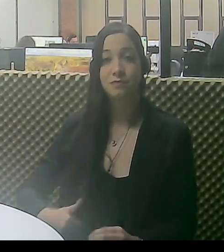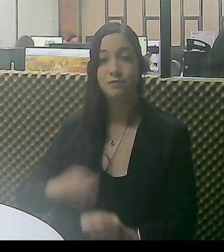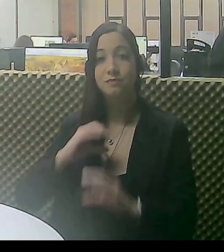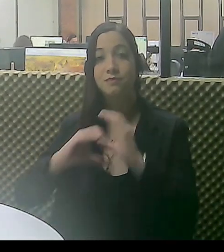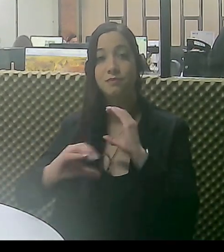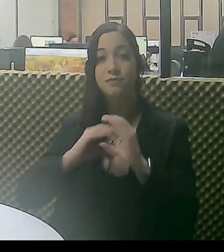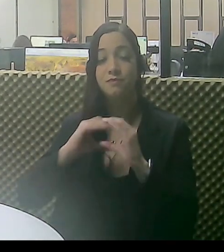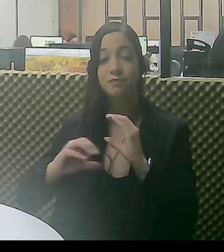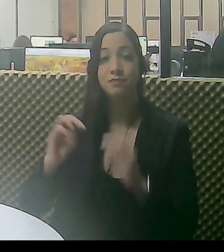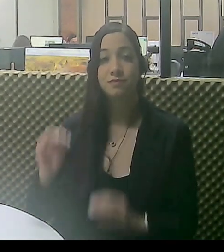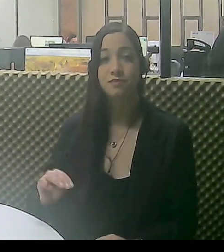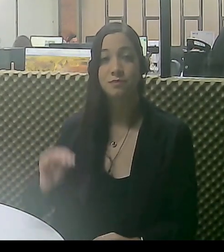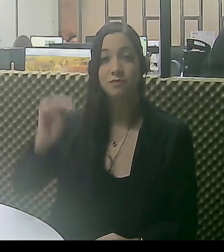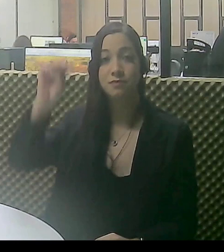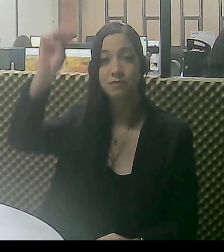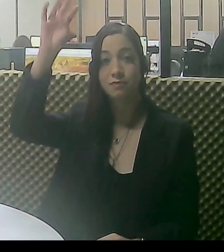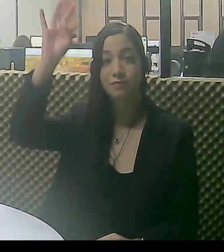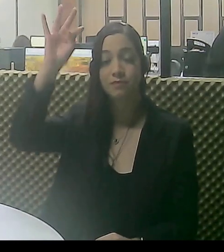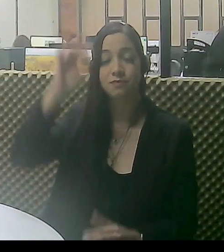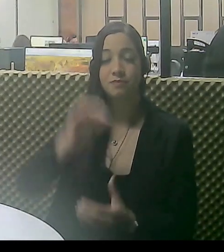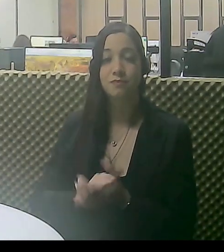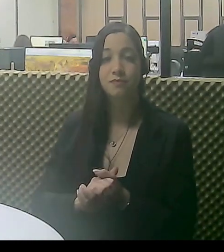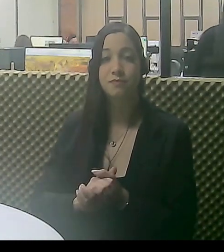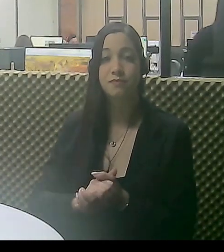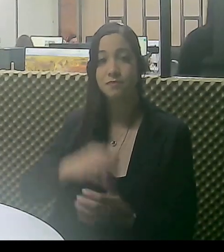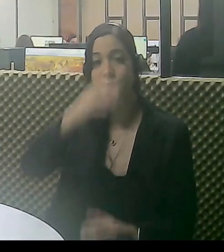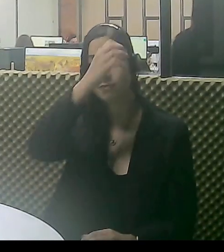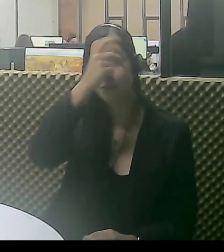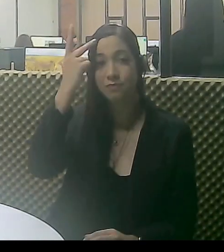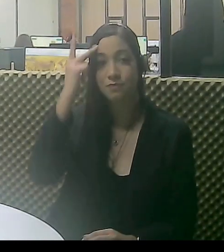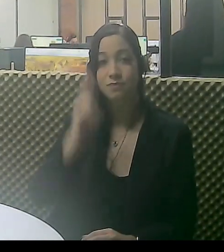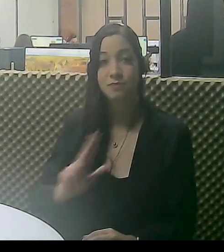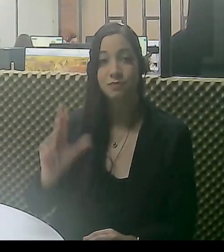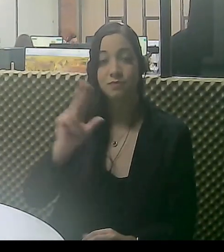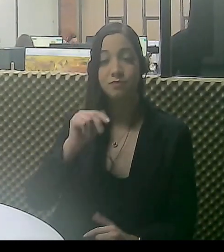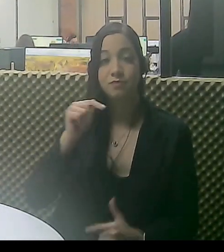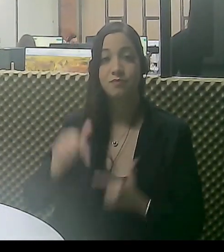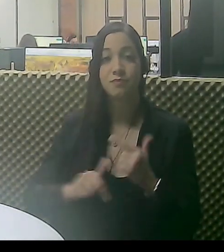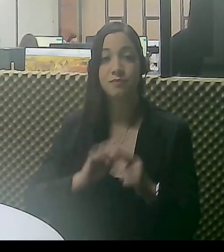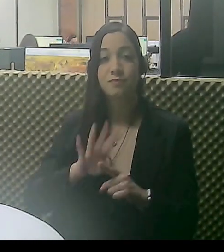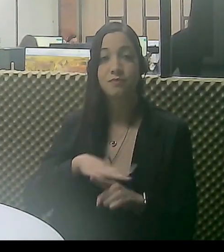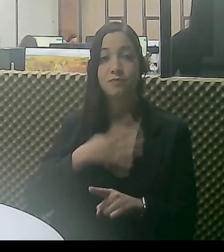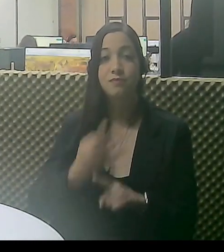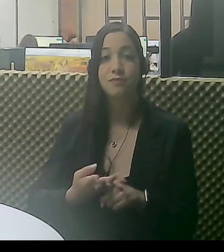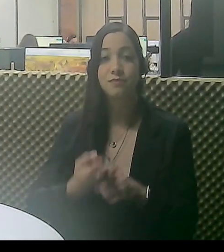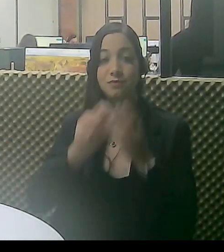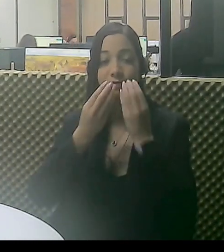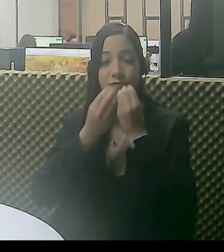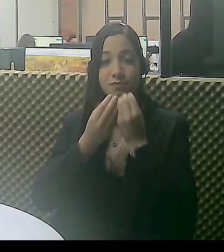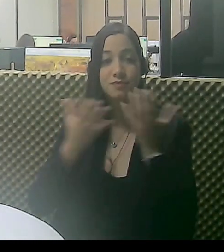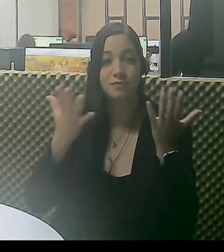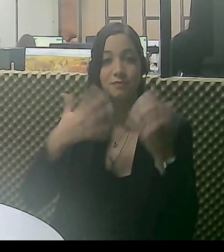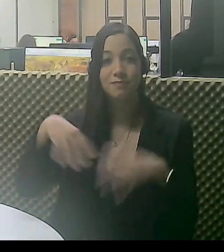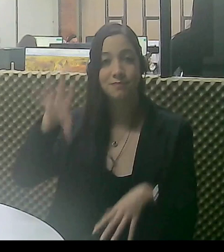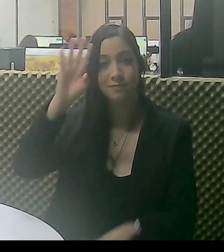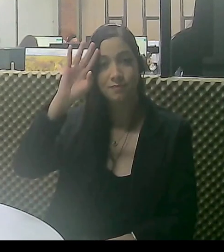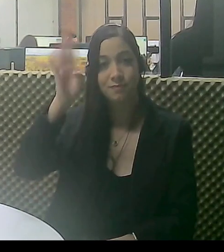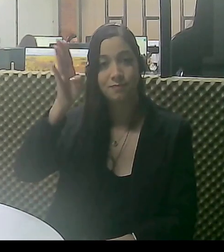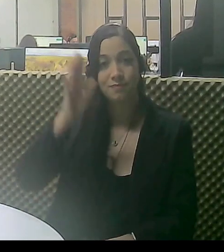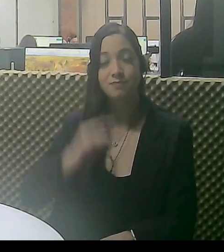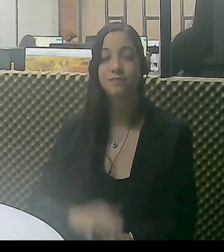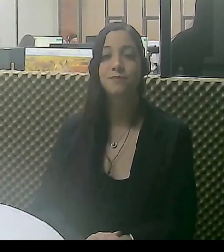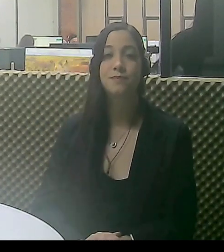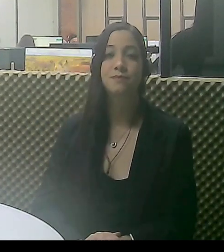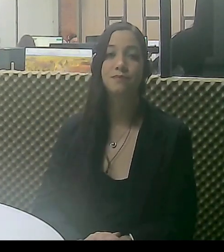de Governo e Comunicação, Marco Túlio de Castro Kalimann. Prefeitura de Uberlândia. Fazer mais, fazer bem.